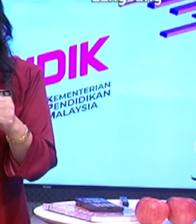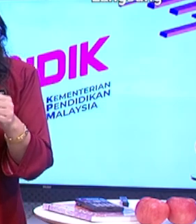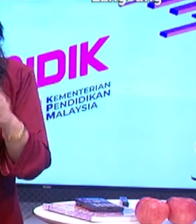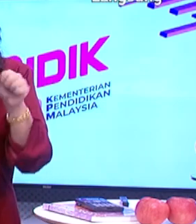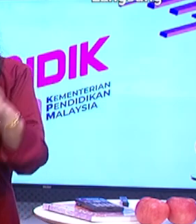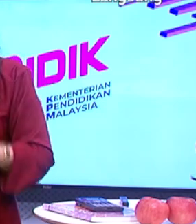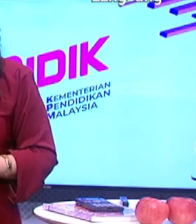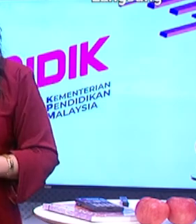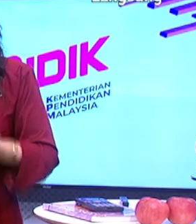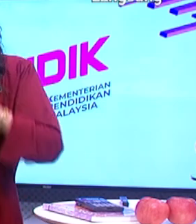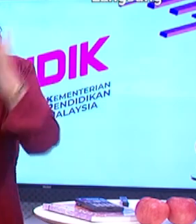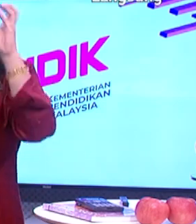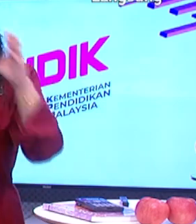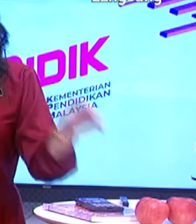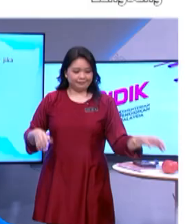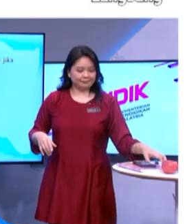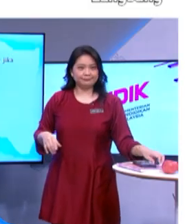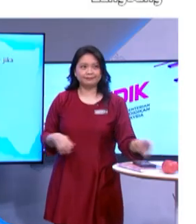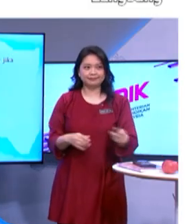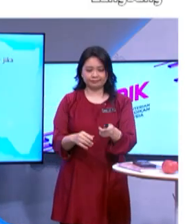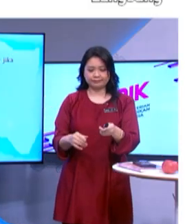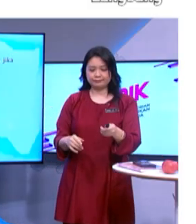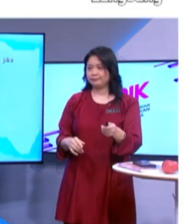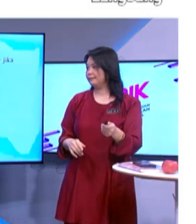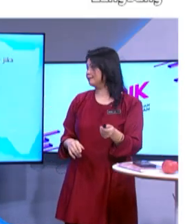boleh-boleh mode Tolong Teguh boleh